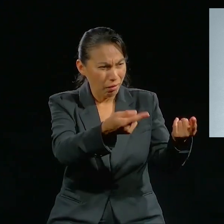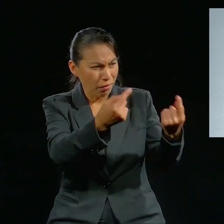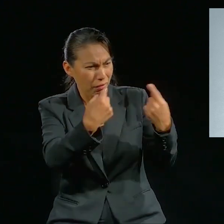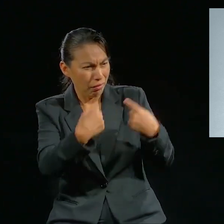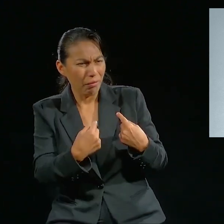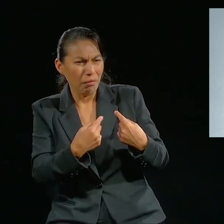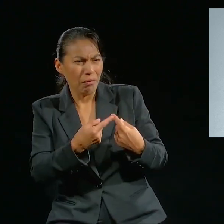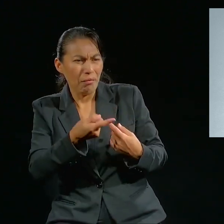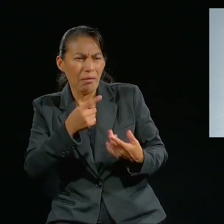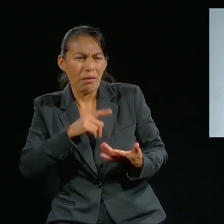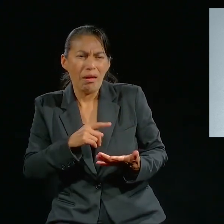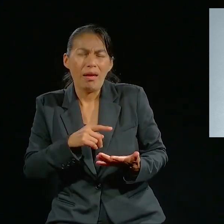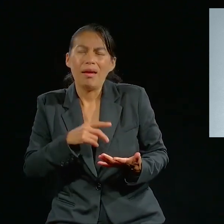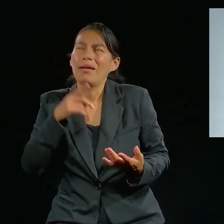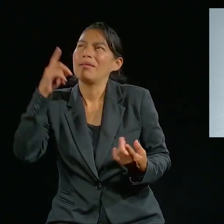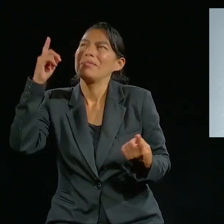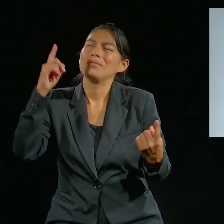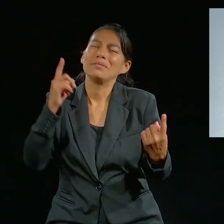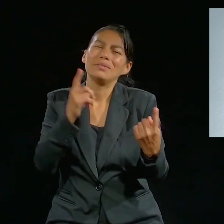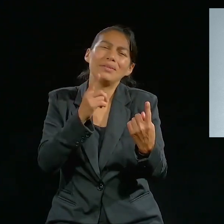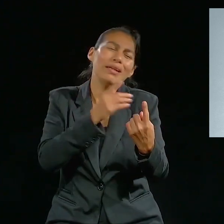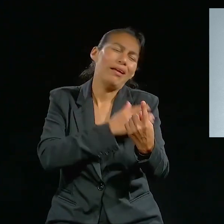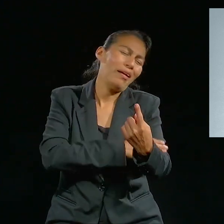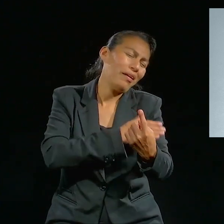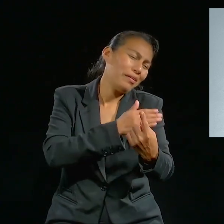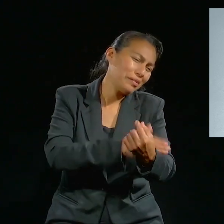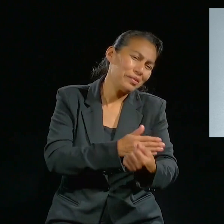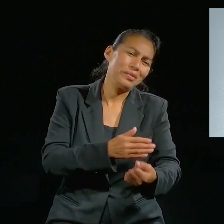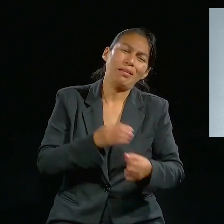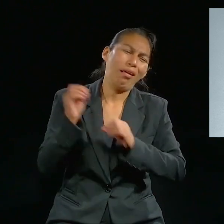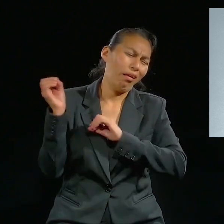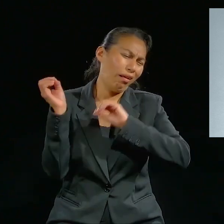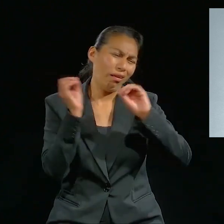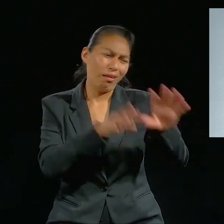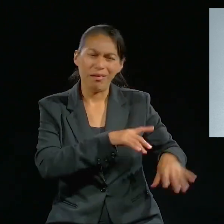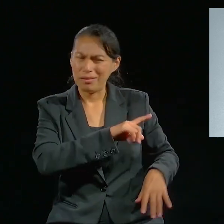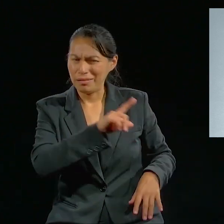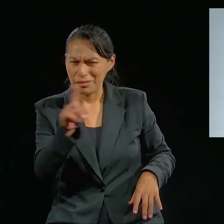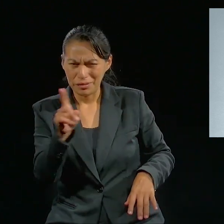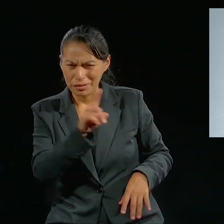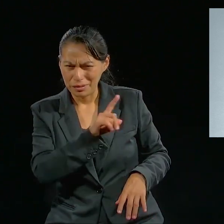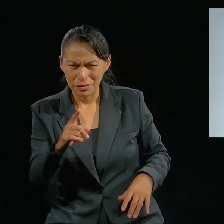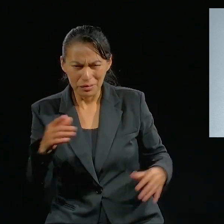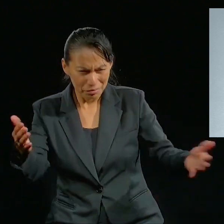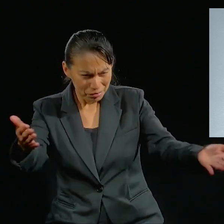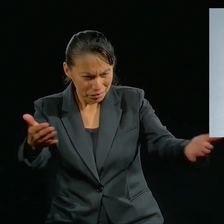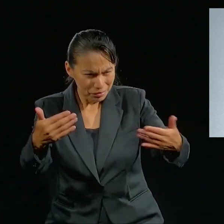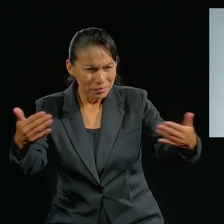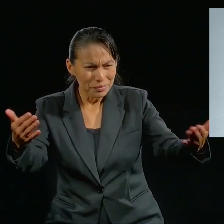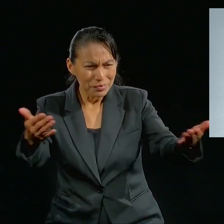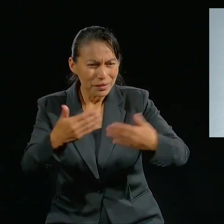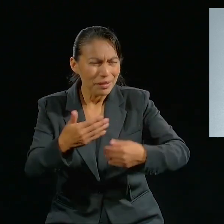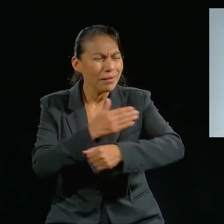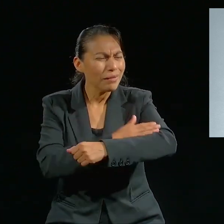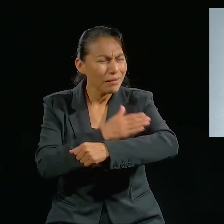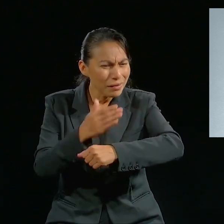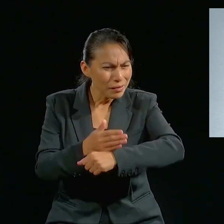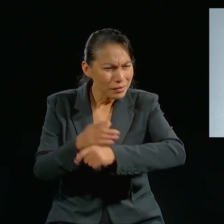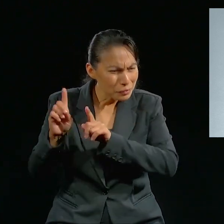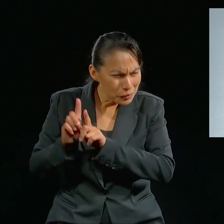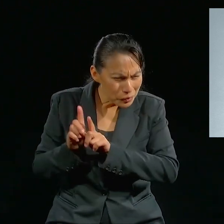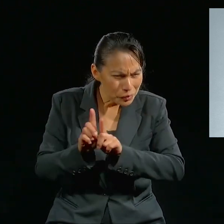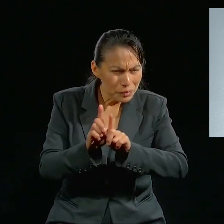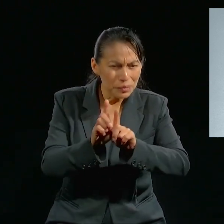poder decirte hija aquí estoy no te voy a dejar no te voy a desamparar estoy